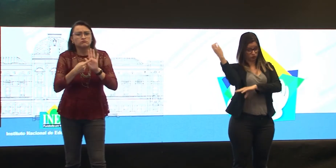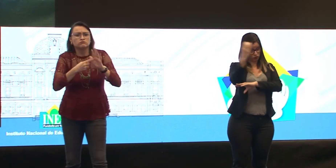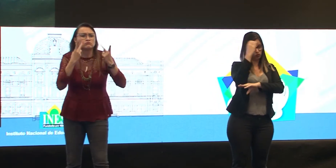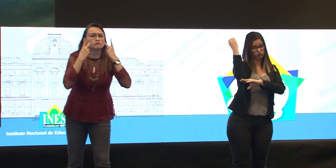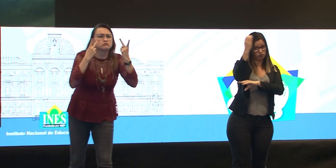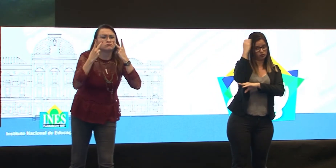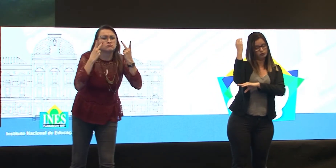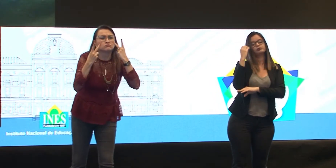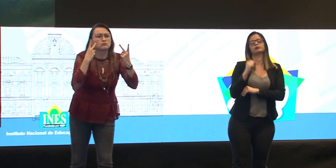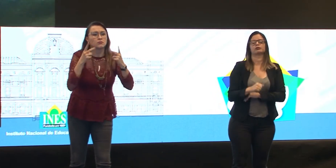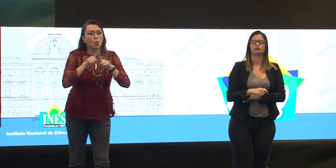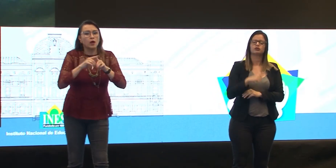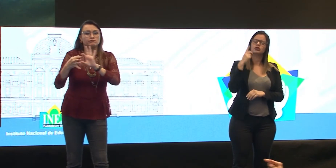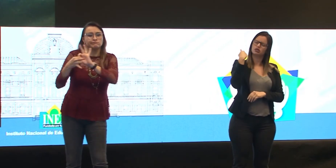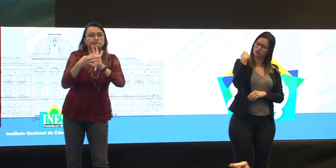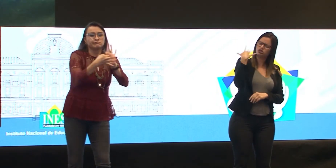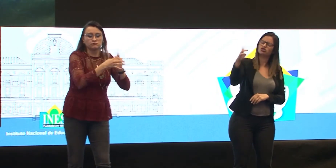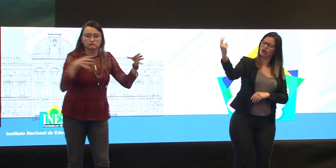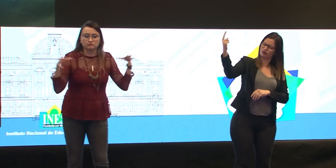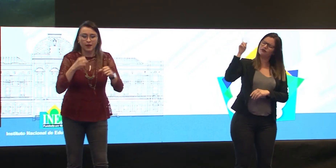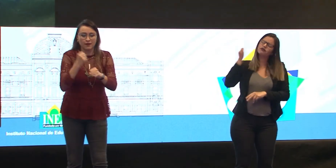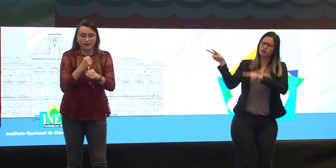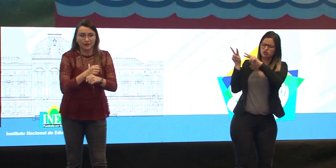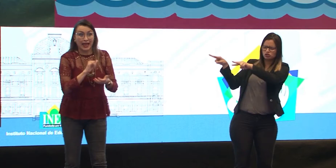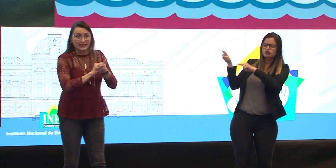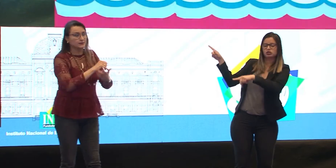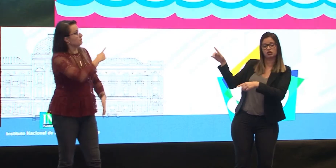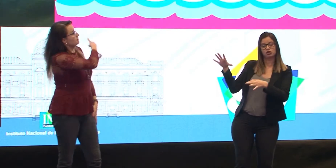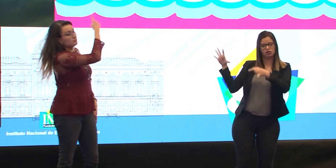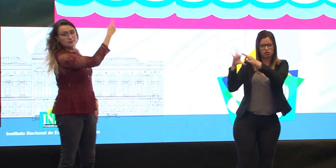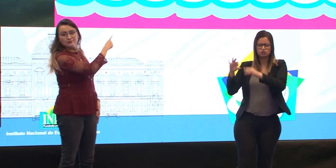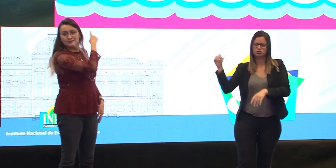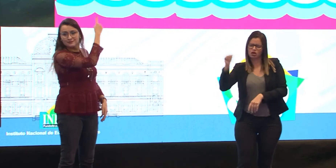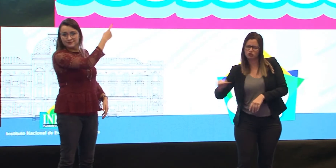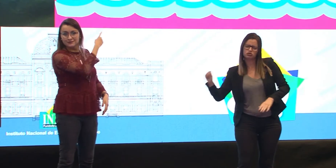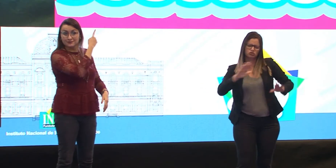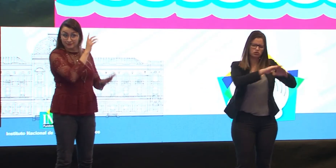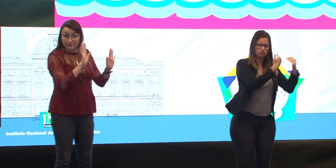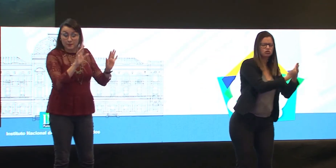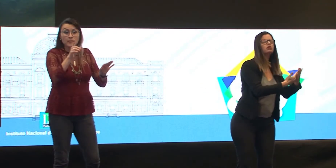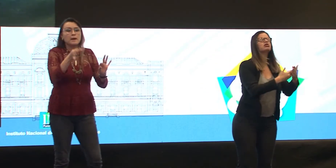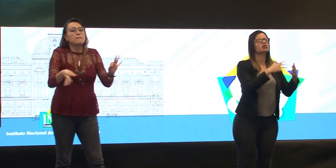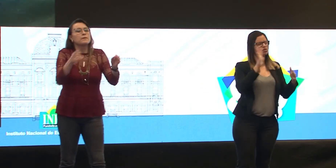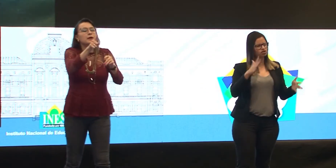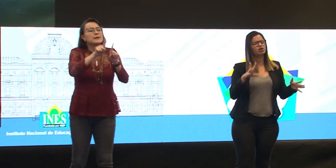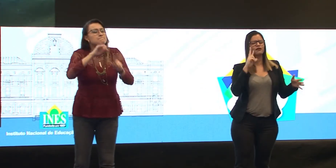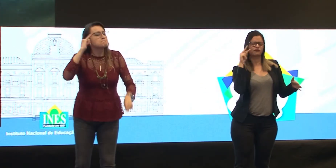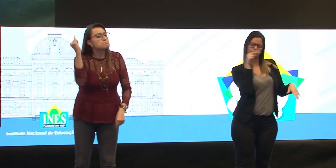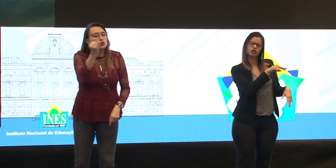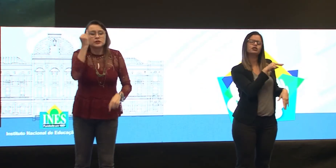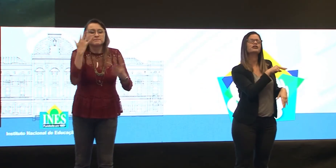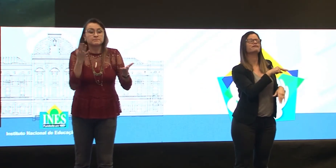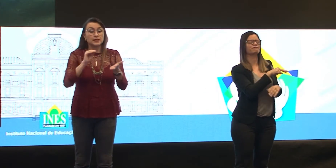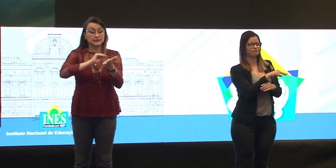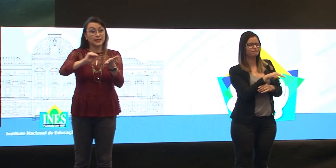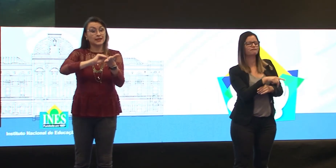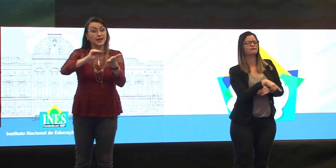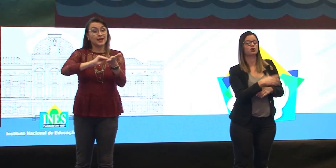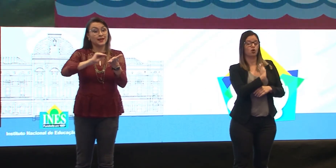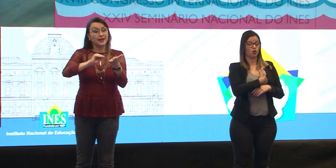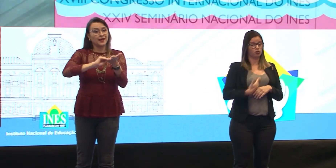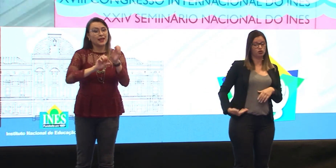foi mencionado anteriormente, o farol é como se fosse o Ministério da Educação. A gente tem uma proposta